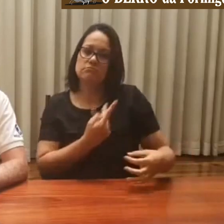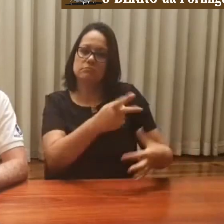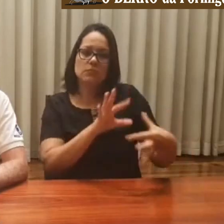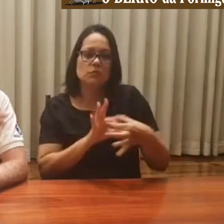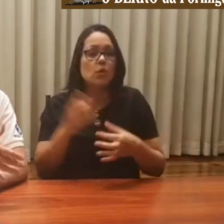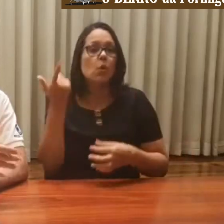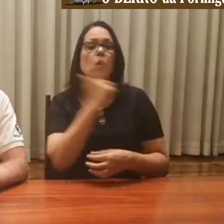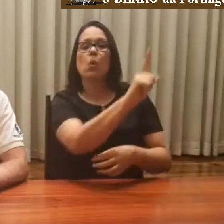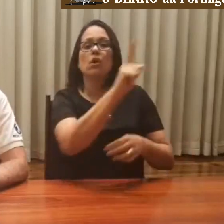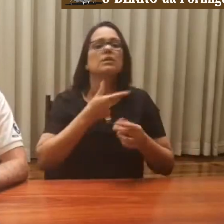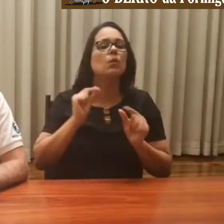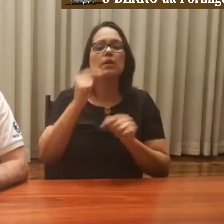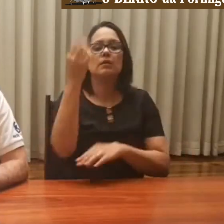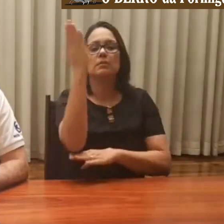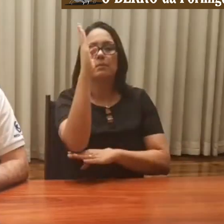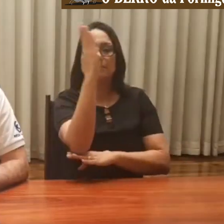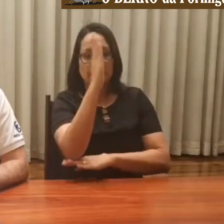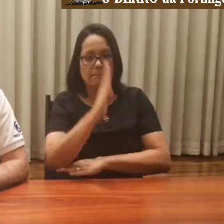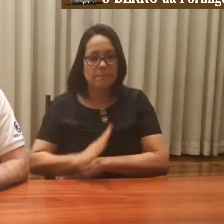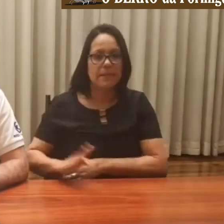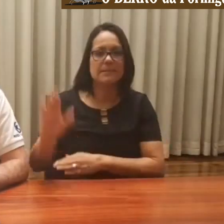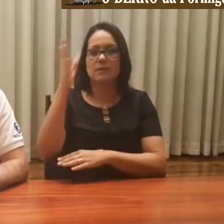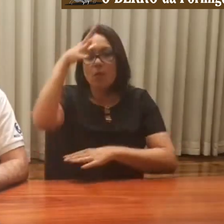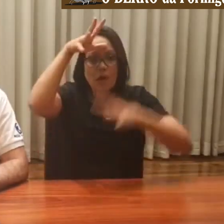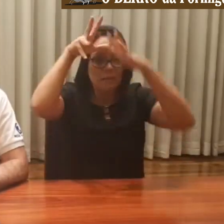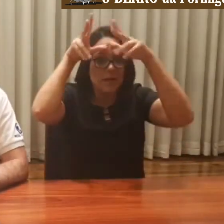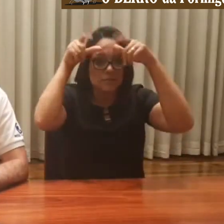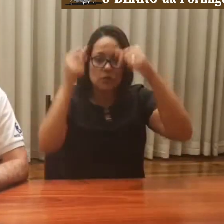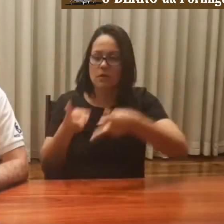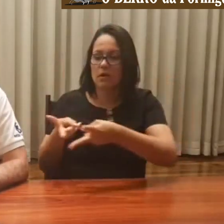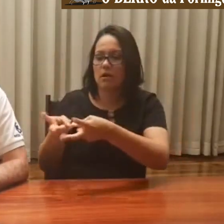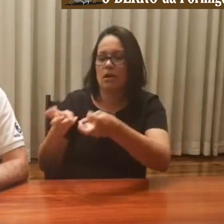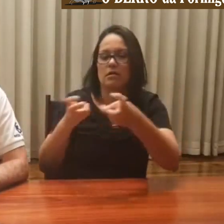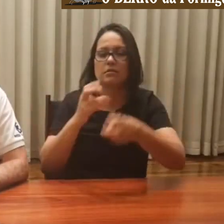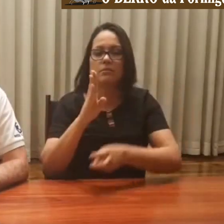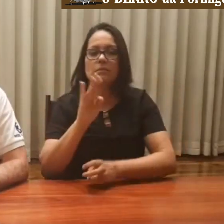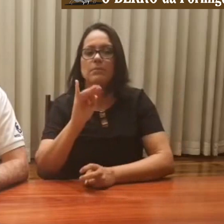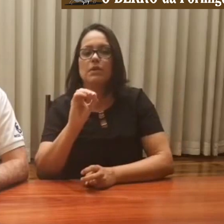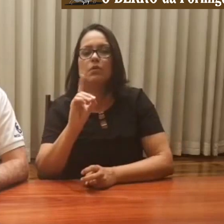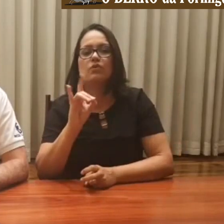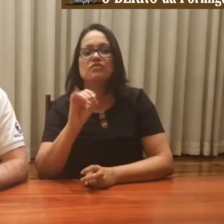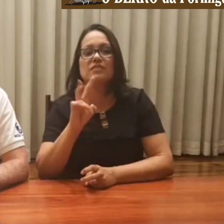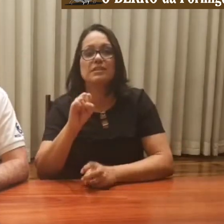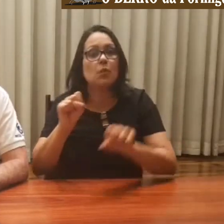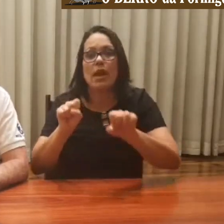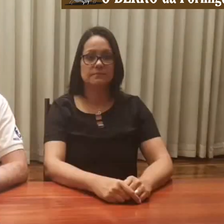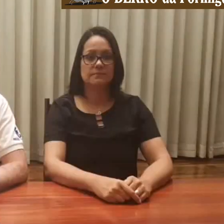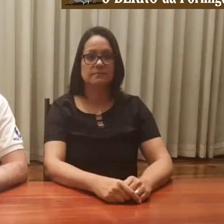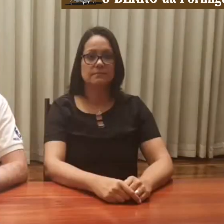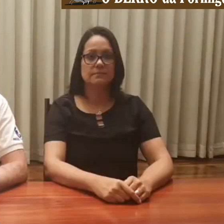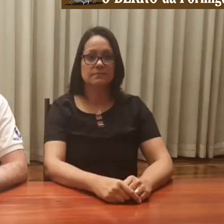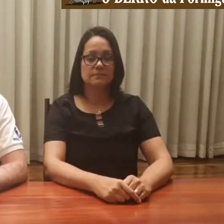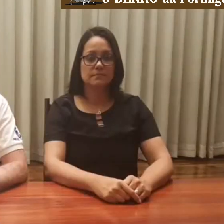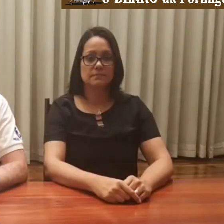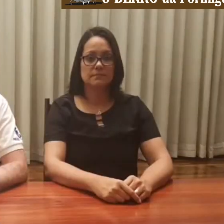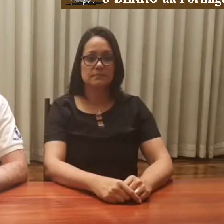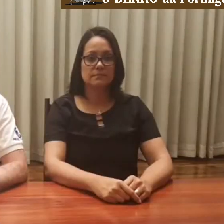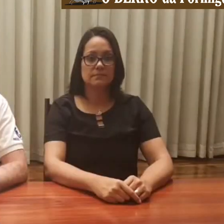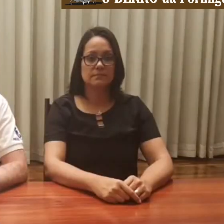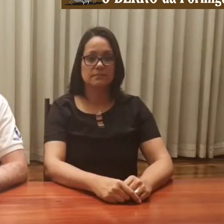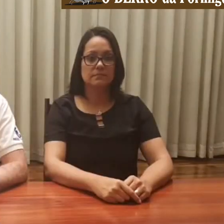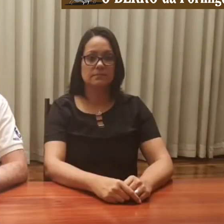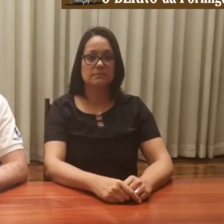explorar a biodiversidade na região amazônica. Ninguém quer destruir a Amazônia, não. Oi, caiu